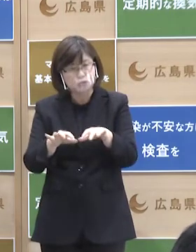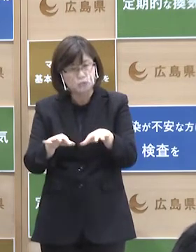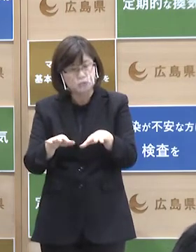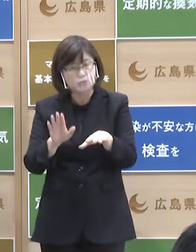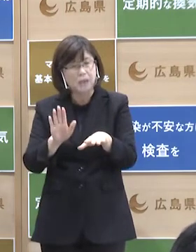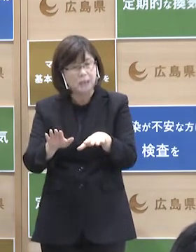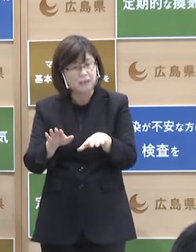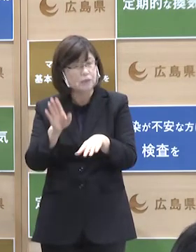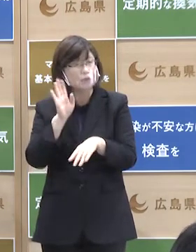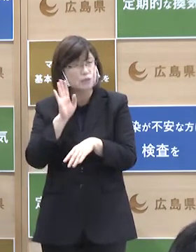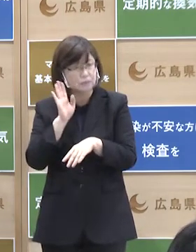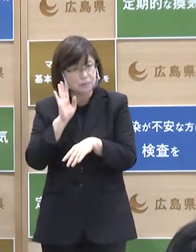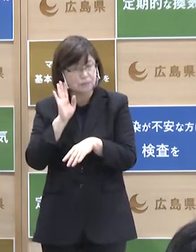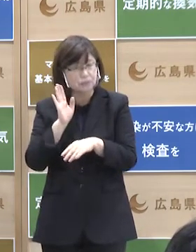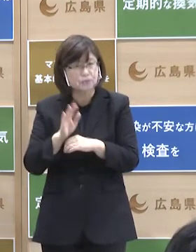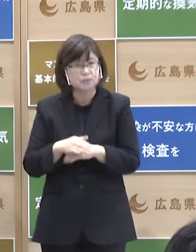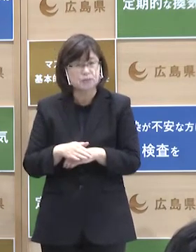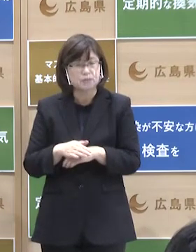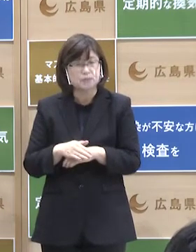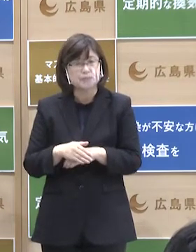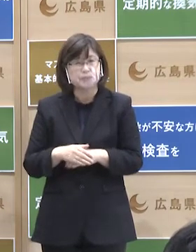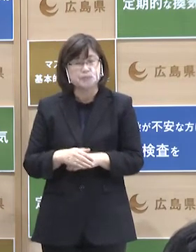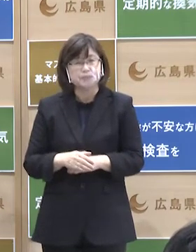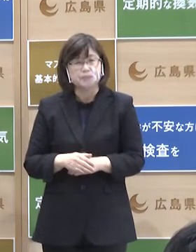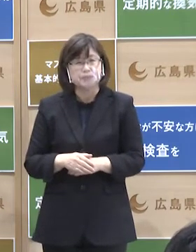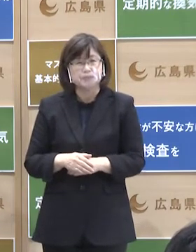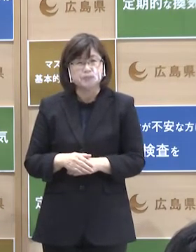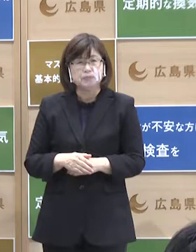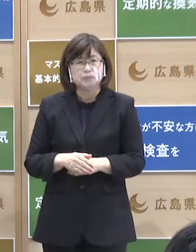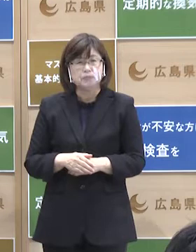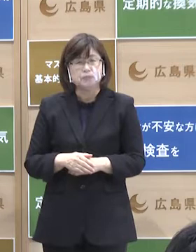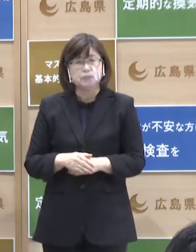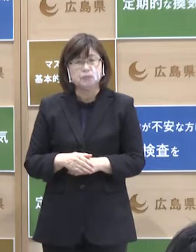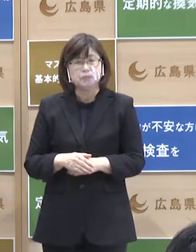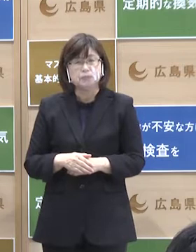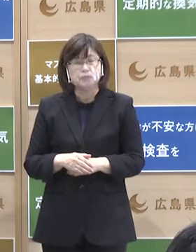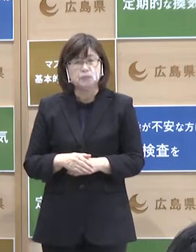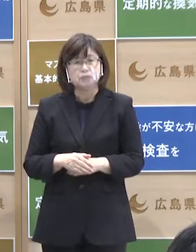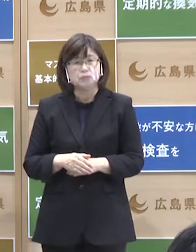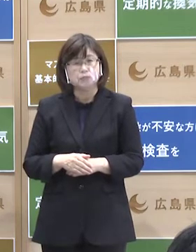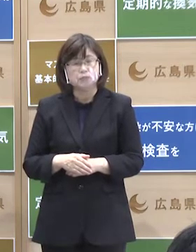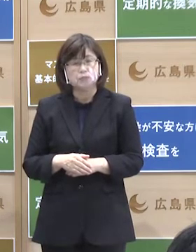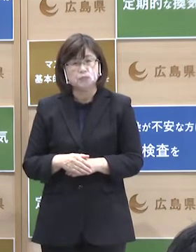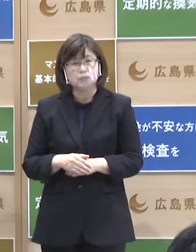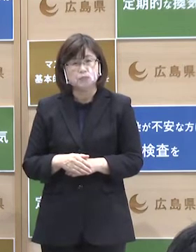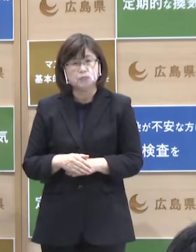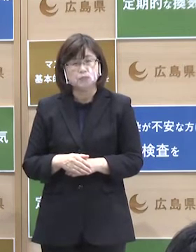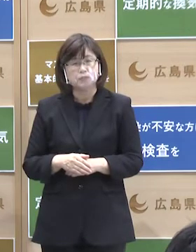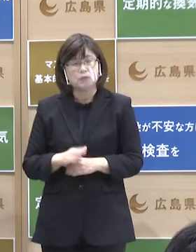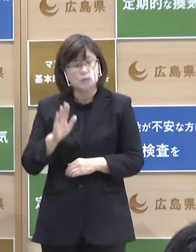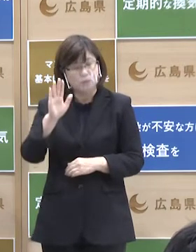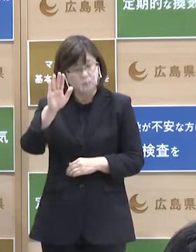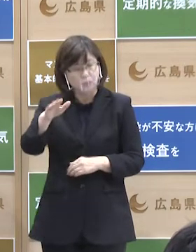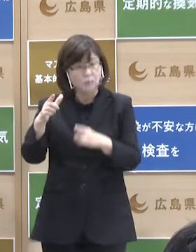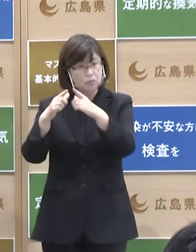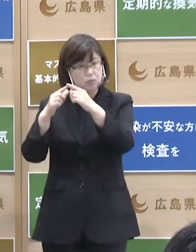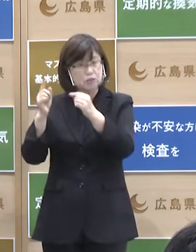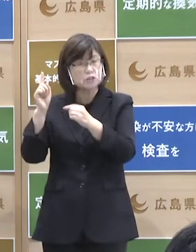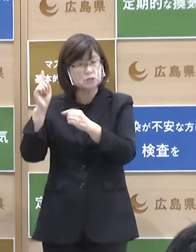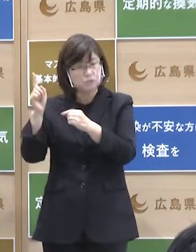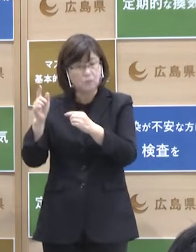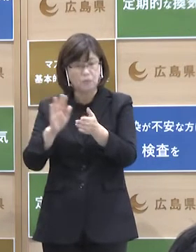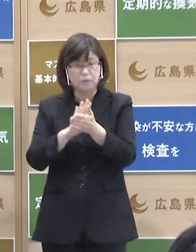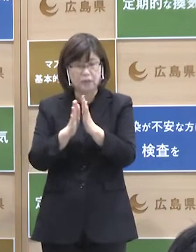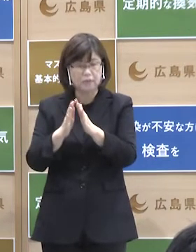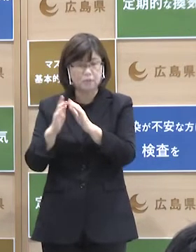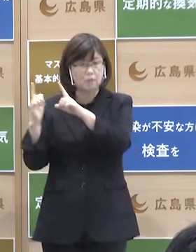辺については今後その、発表の国の発表ものと県の発表のものが違いが出